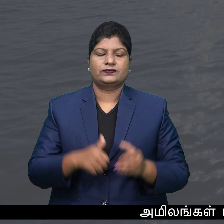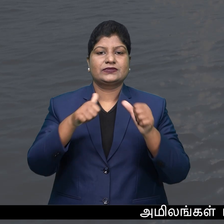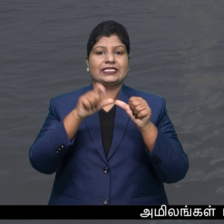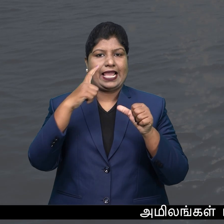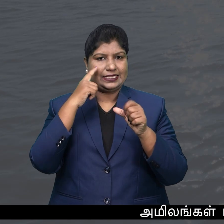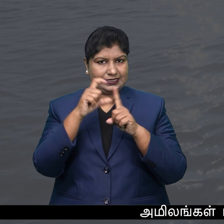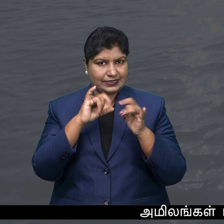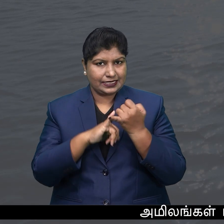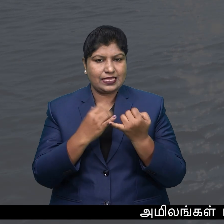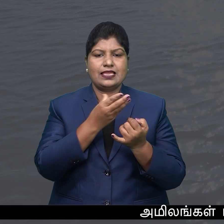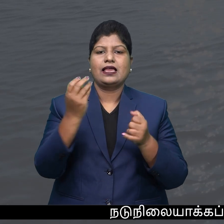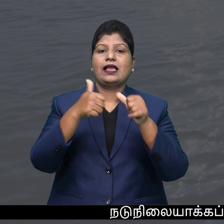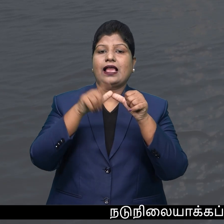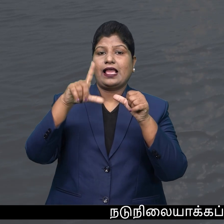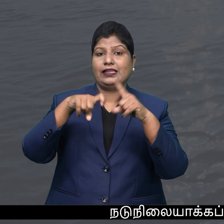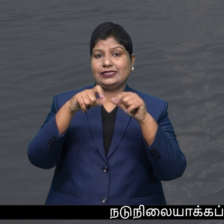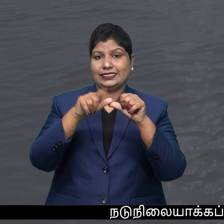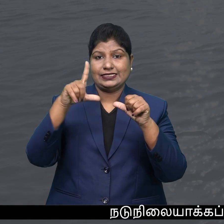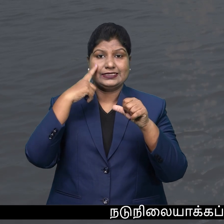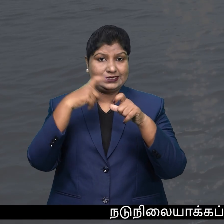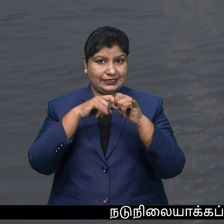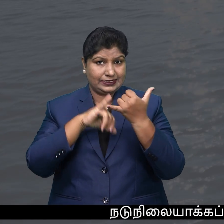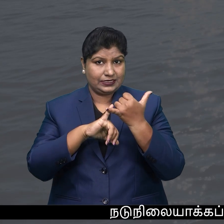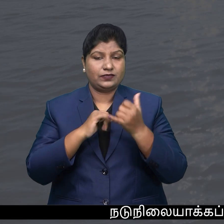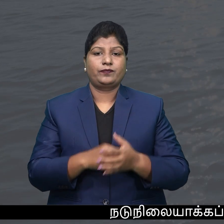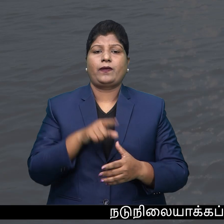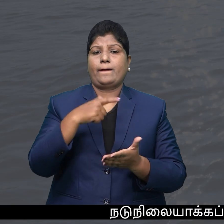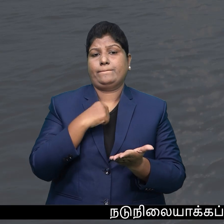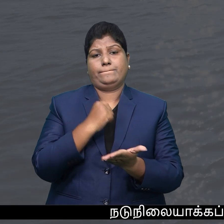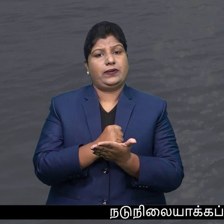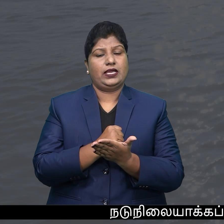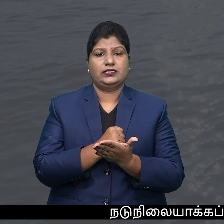அமிலங்கள் மற்றும் காரங்கள் நடுநிலையாக்கப்பட வேண்டும் மற்றும்